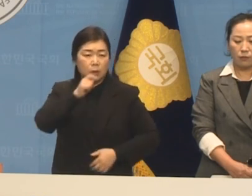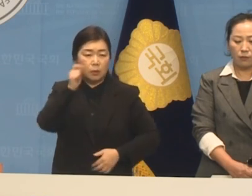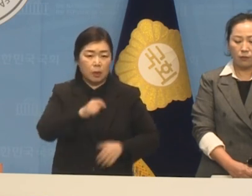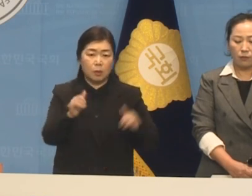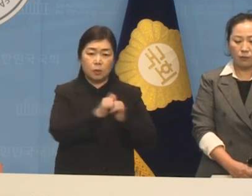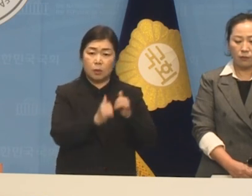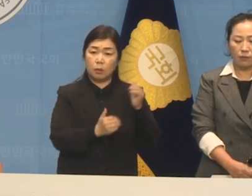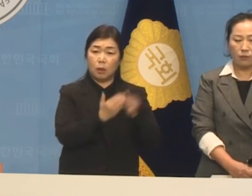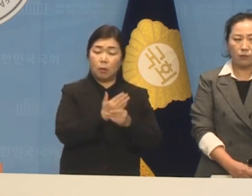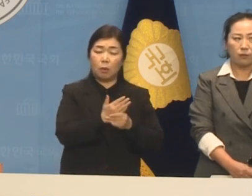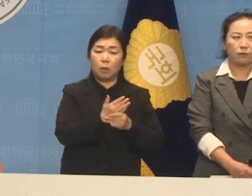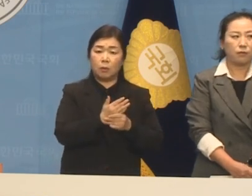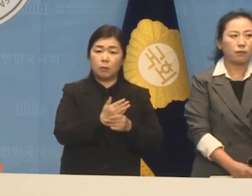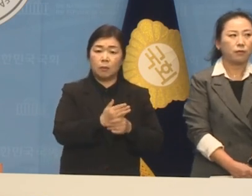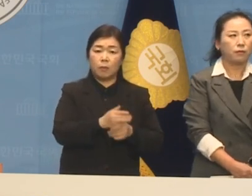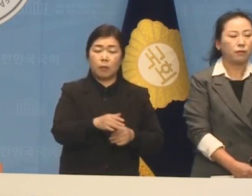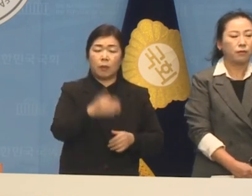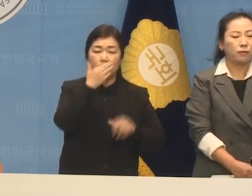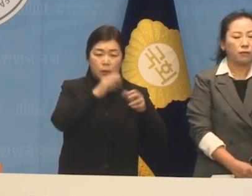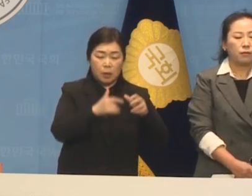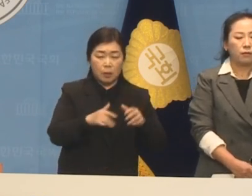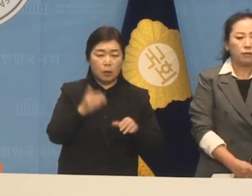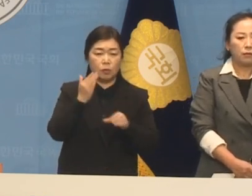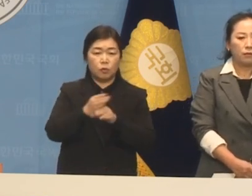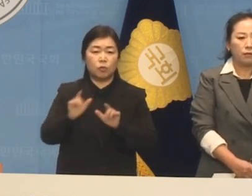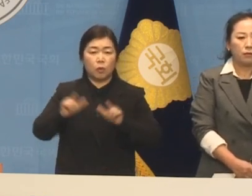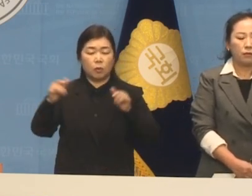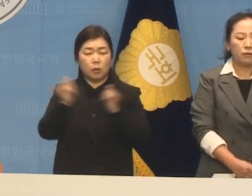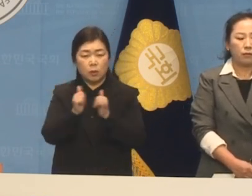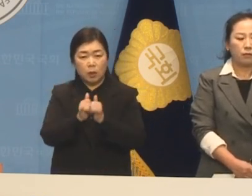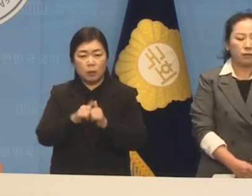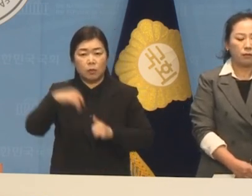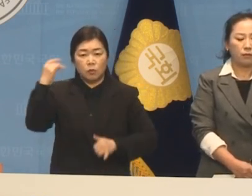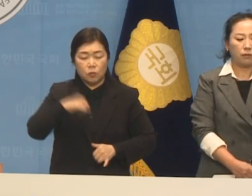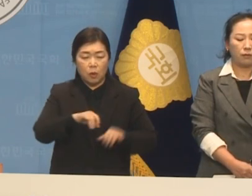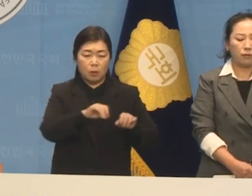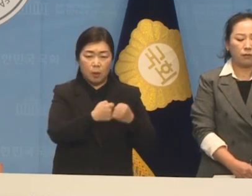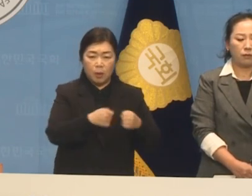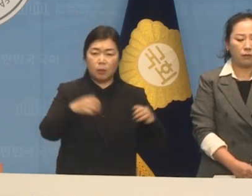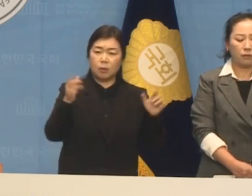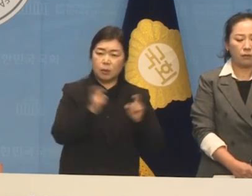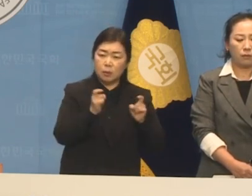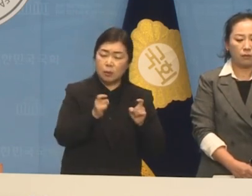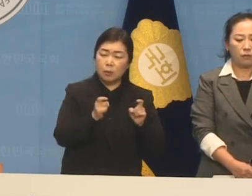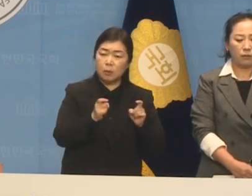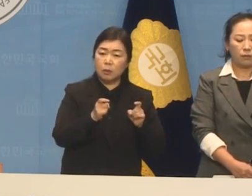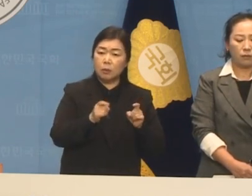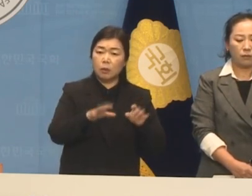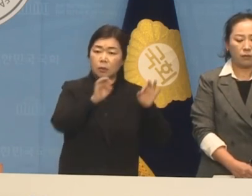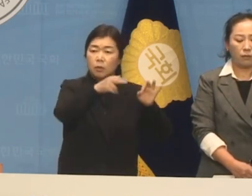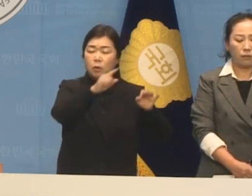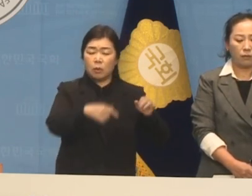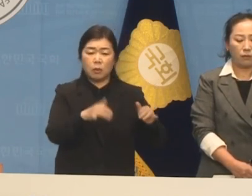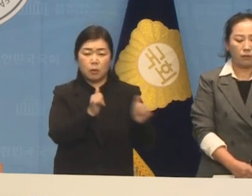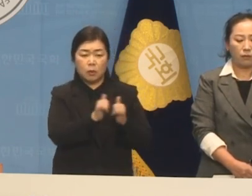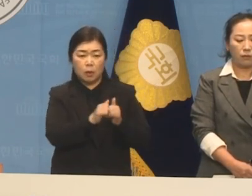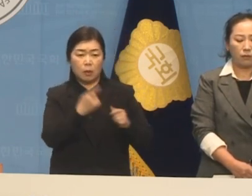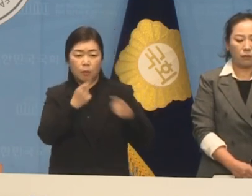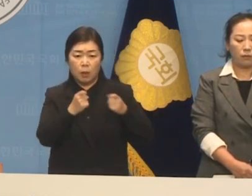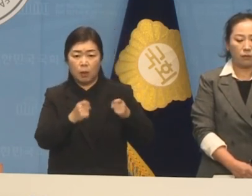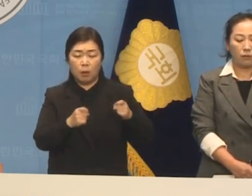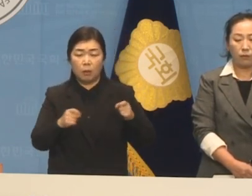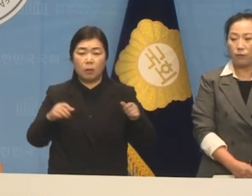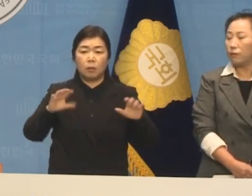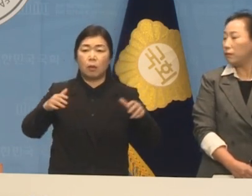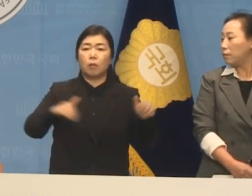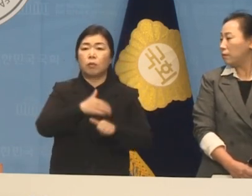우크라이나 전쟁, 이스라엘 중동 전쟁, 중국과 대만의 양안 갈등, 연일 김정은 전쟁 협박 대내외적 국가